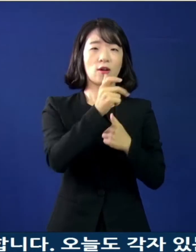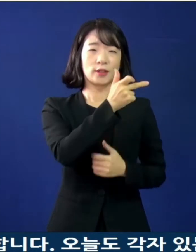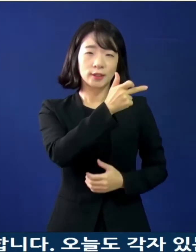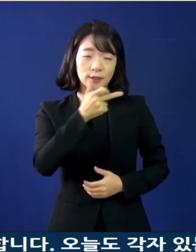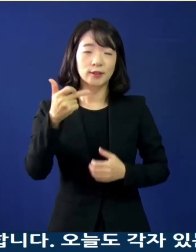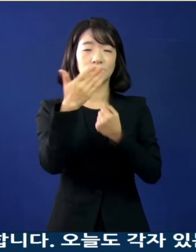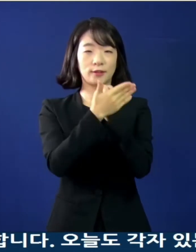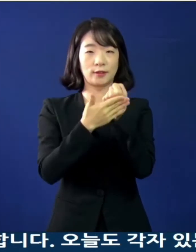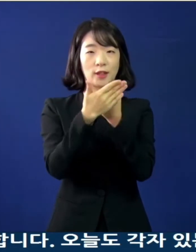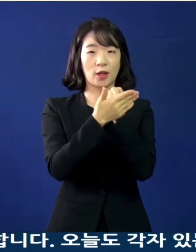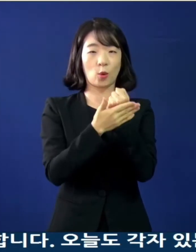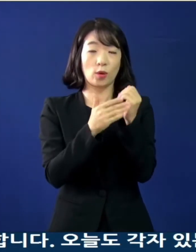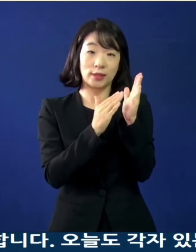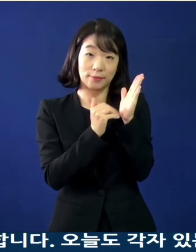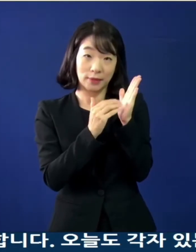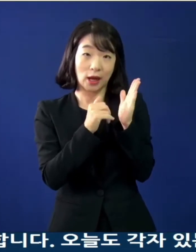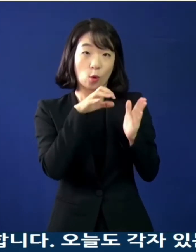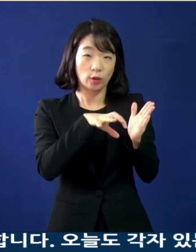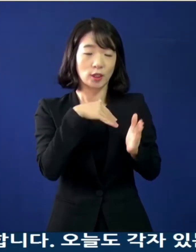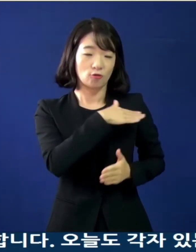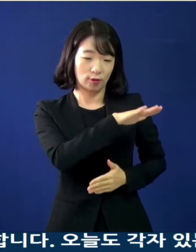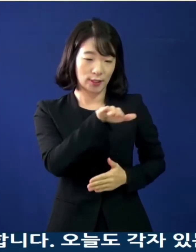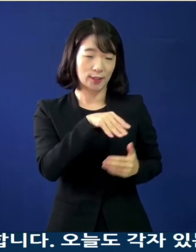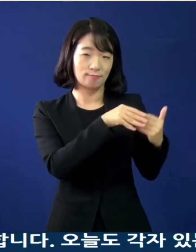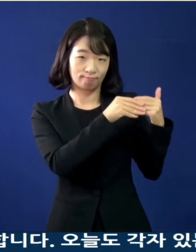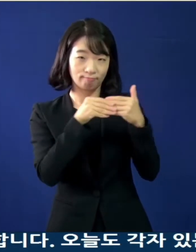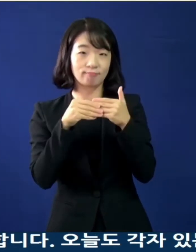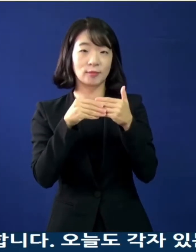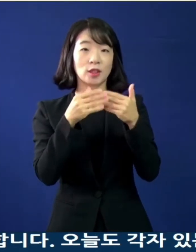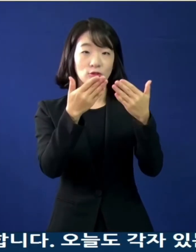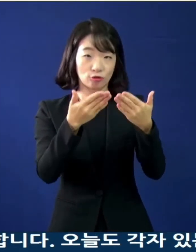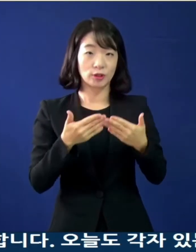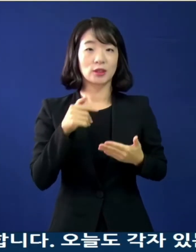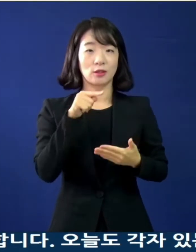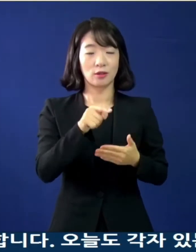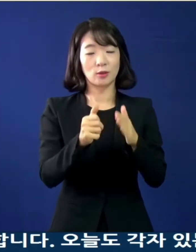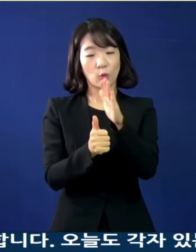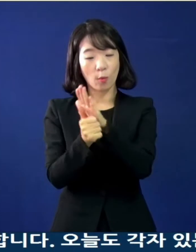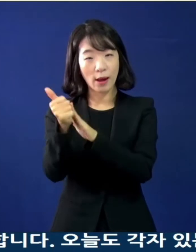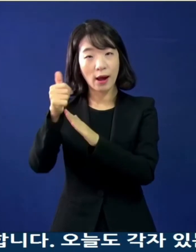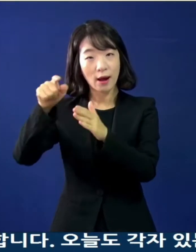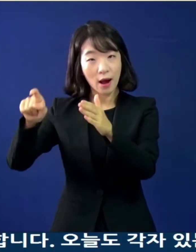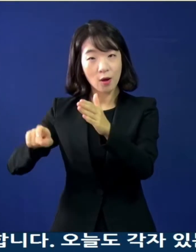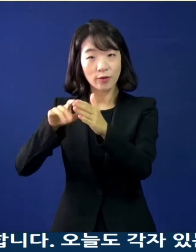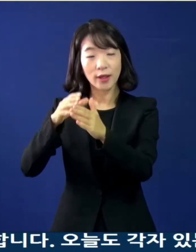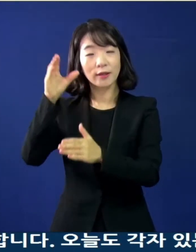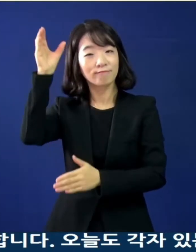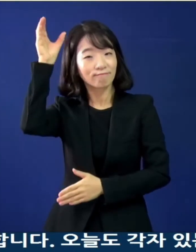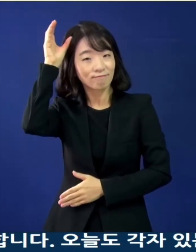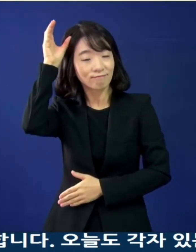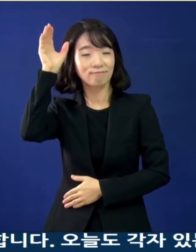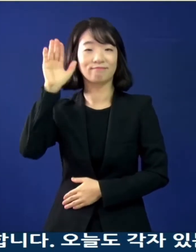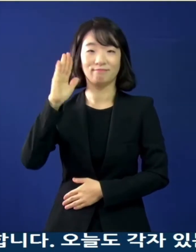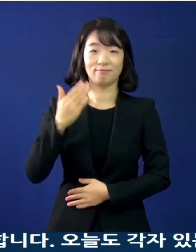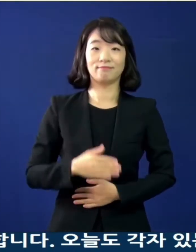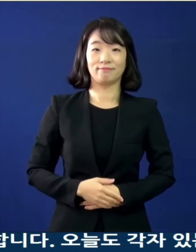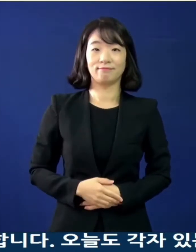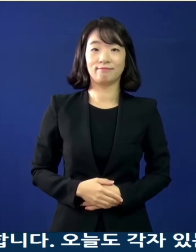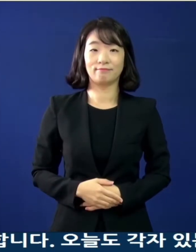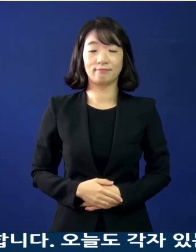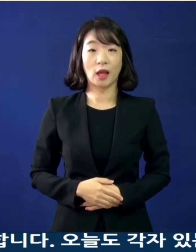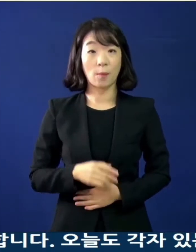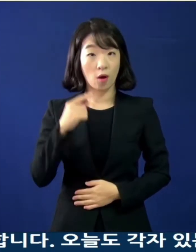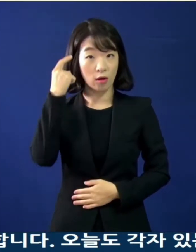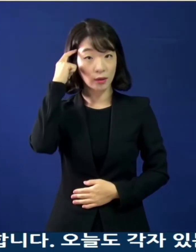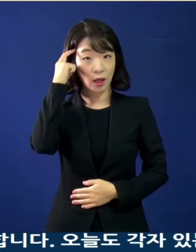은밀한 곳에 우리들을 도와주실 것을 소망 가운데 기대합니다. 한번 잠시